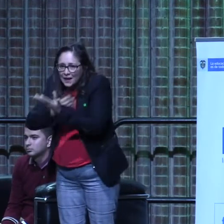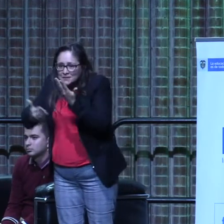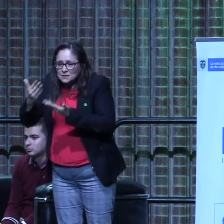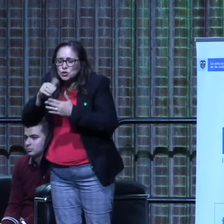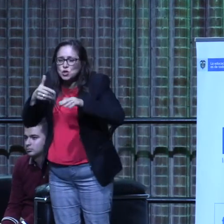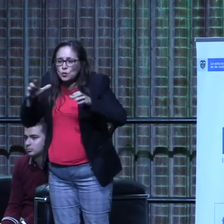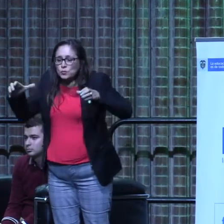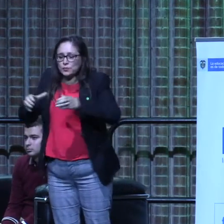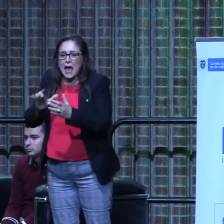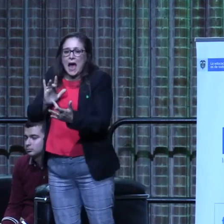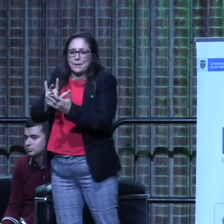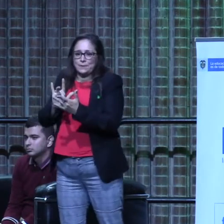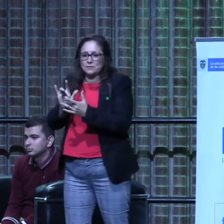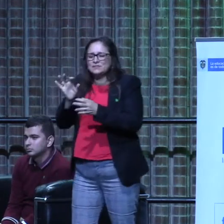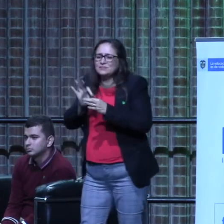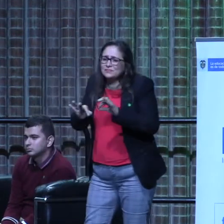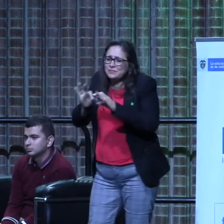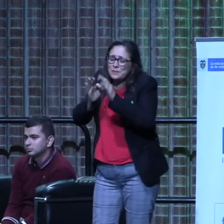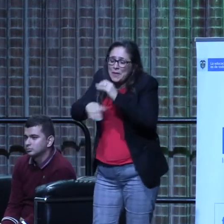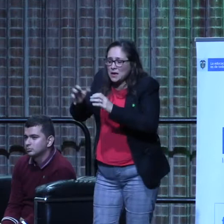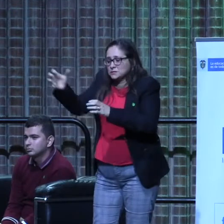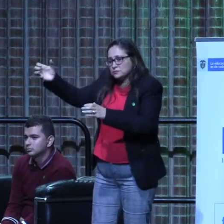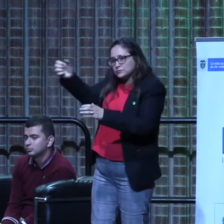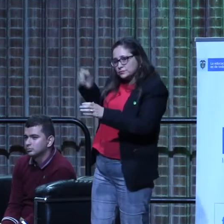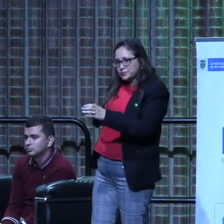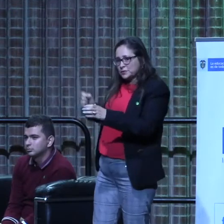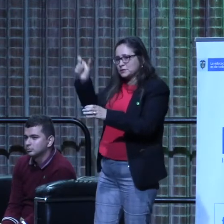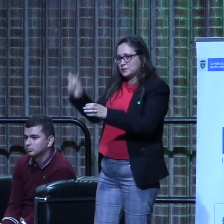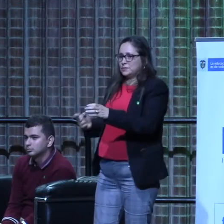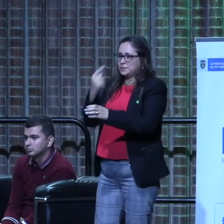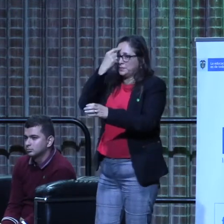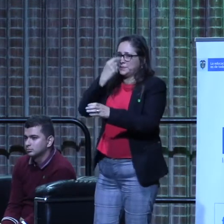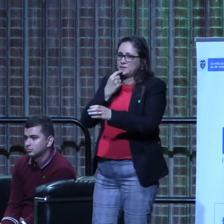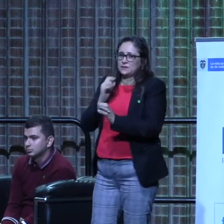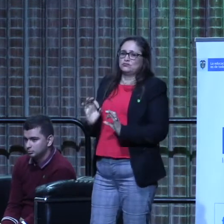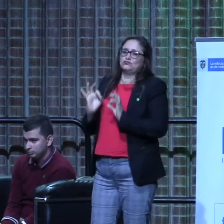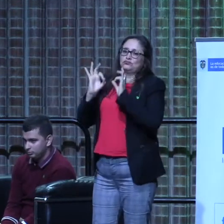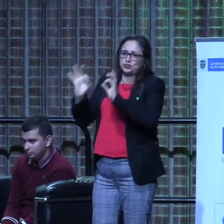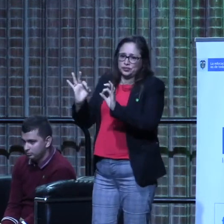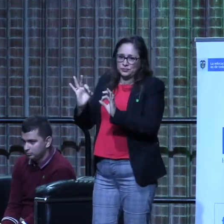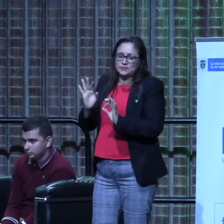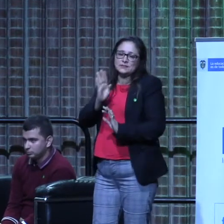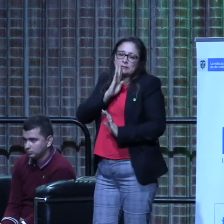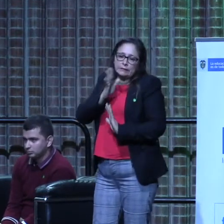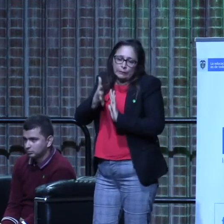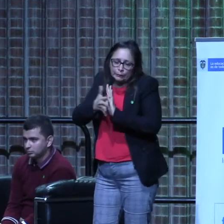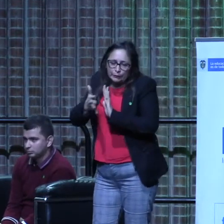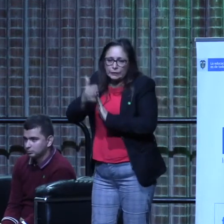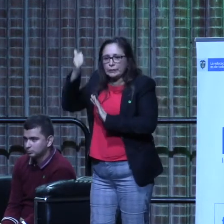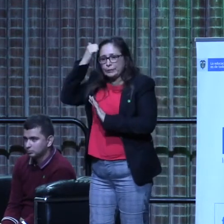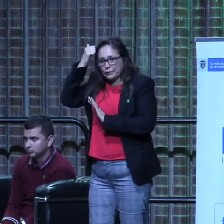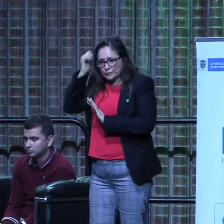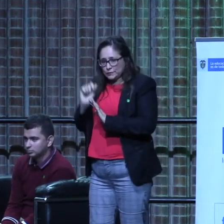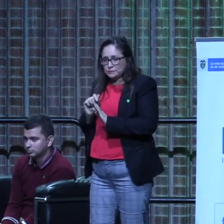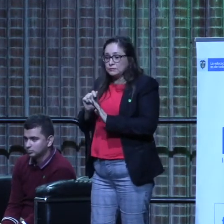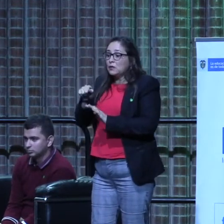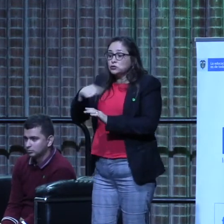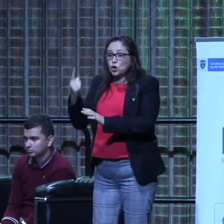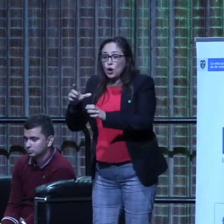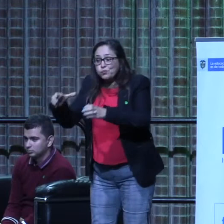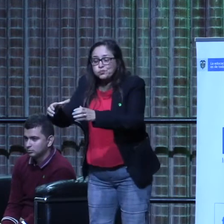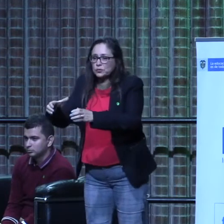comunidad sorda y lingüística, se puedan ajustar y sobre todo dar respuesta a esas necesidades con unos